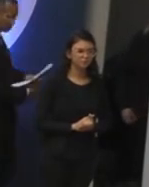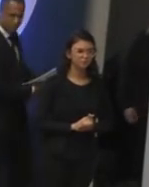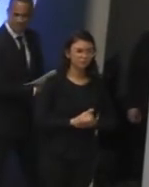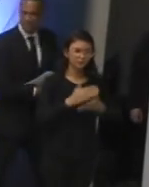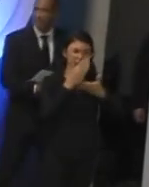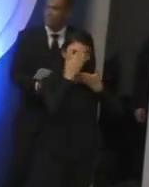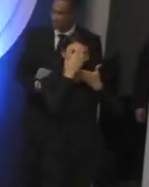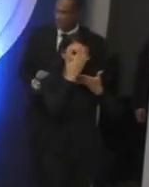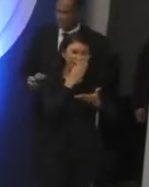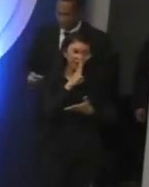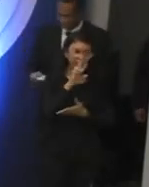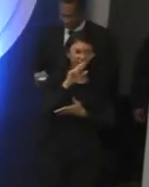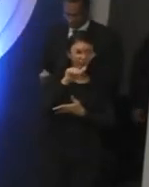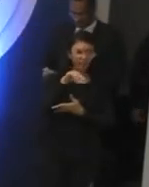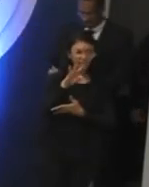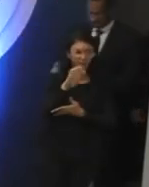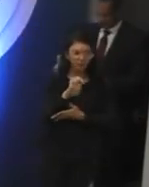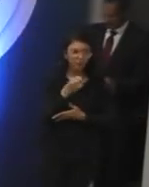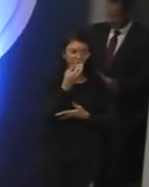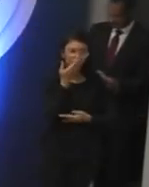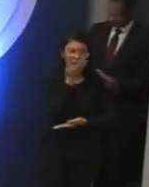Obrigado, Brant. Boa tarde a todos.